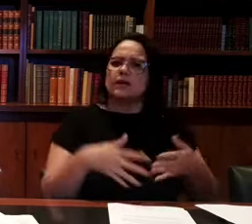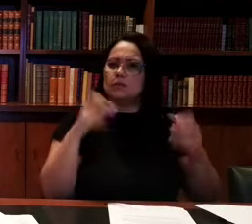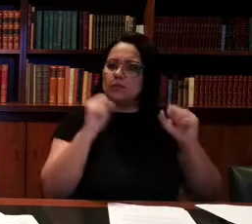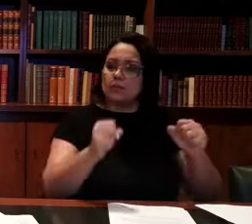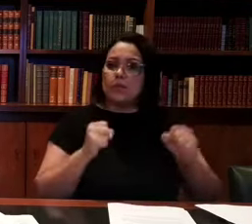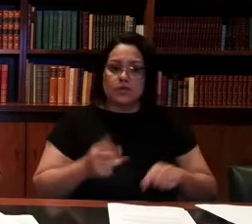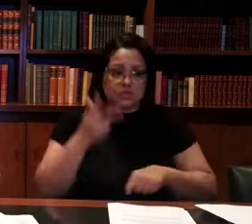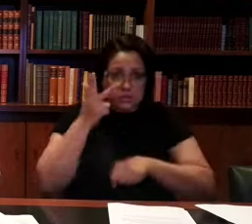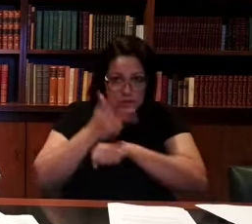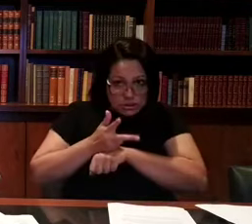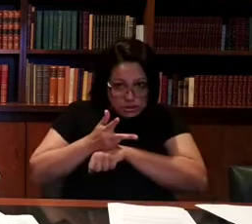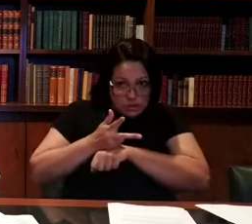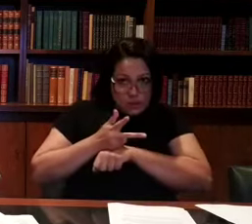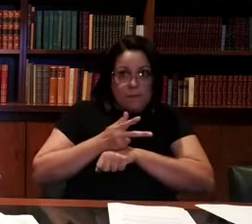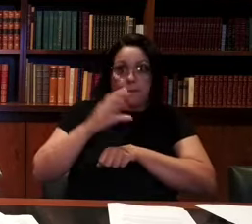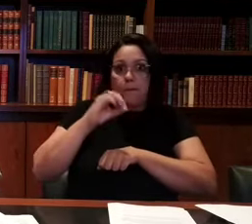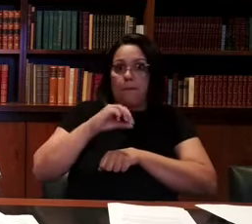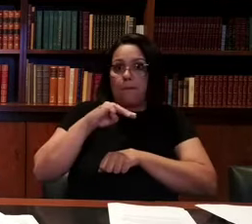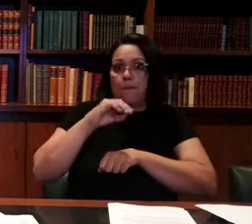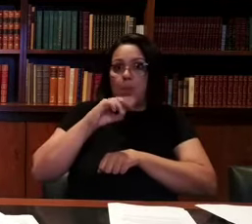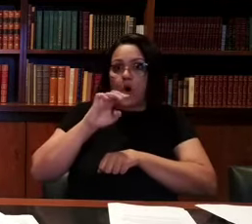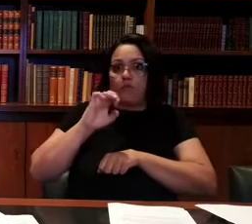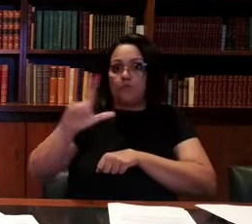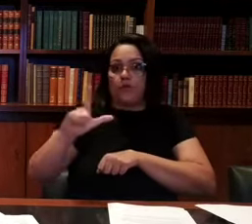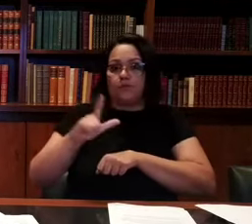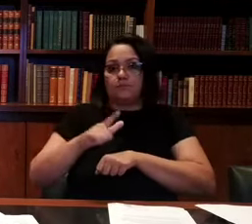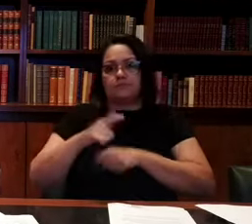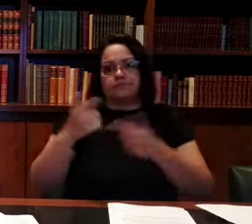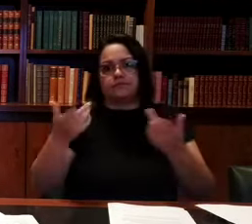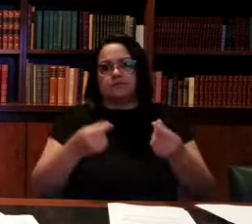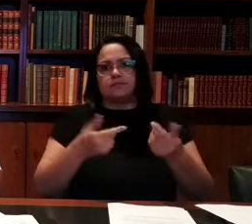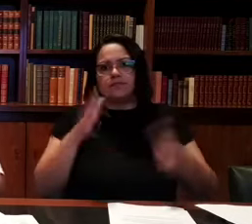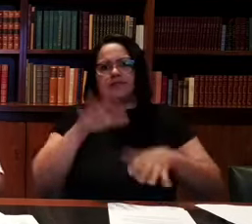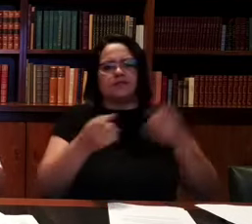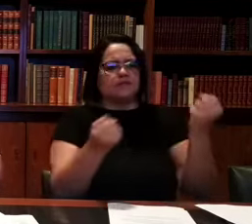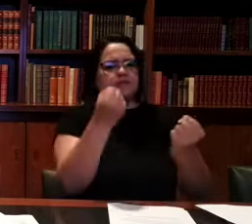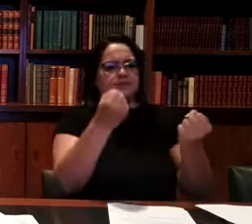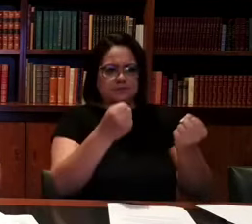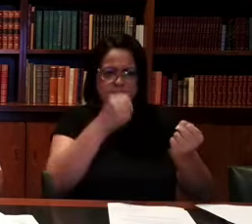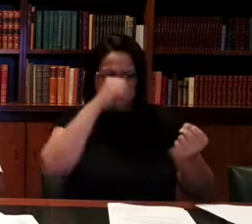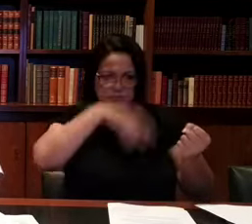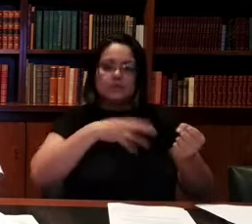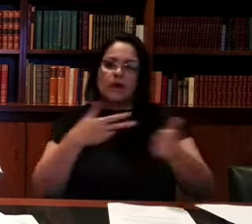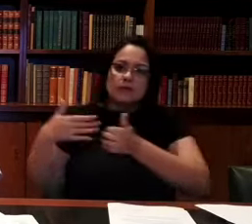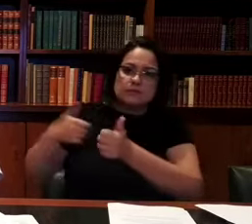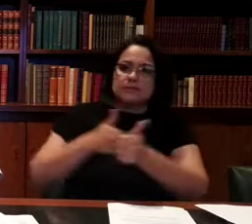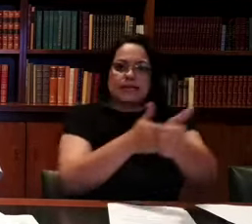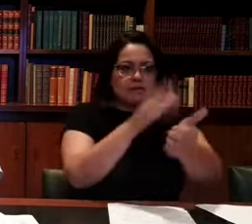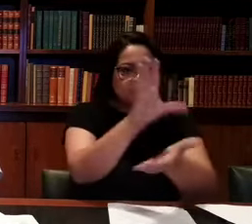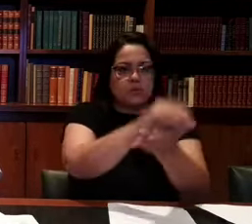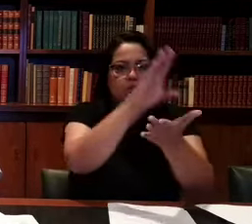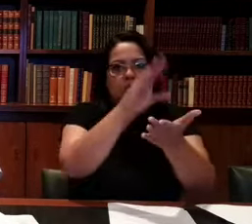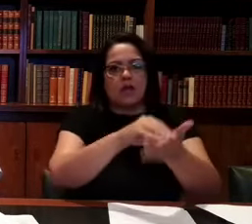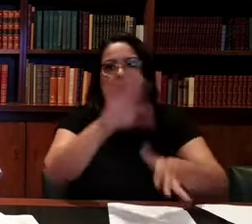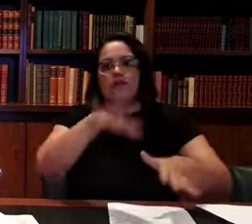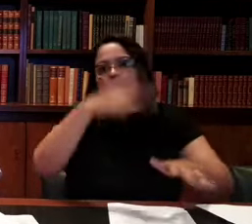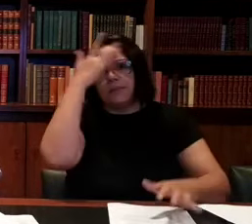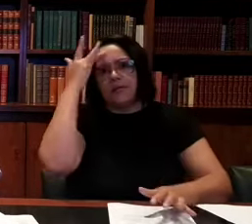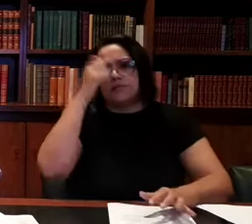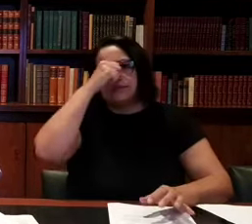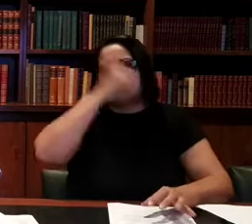radar móvel escondido com quem exagera Exagera acaba atrás e o carro cara geralmente que tá exagerando é um cara que